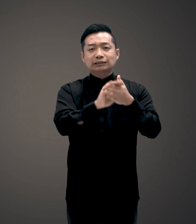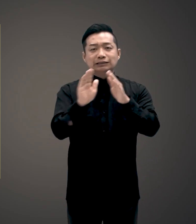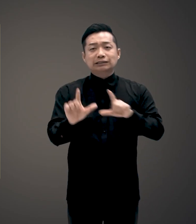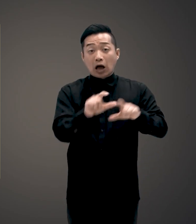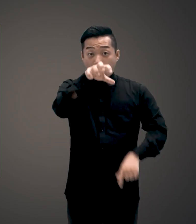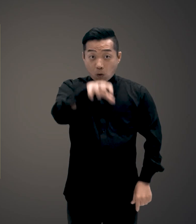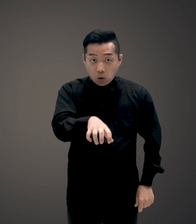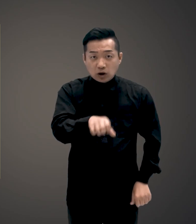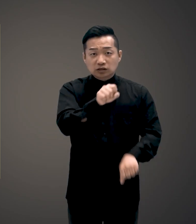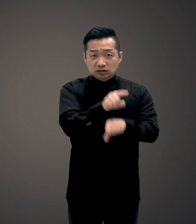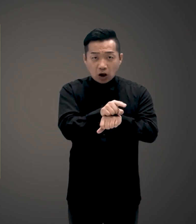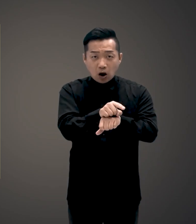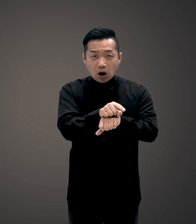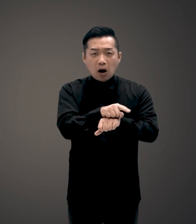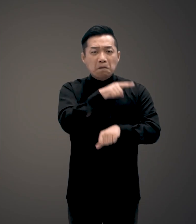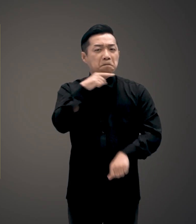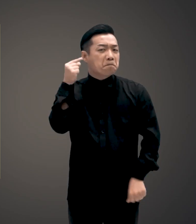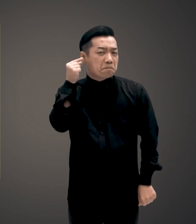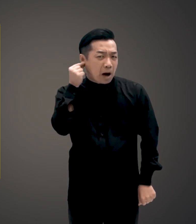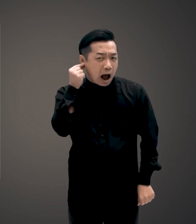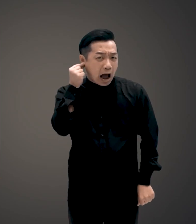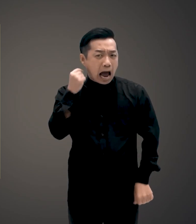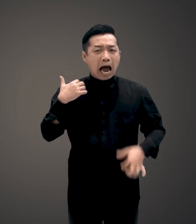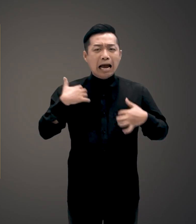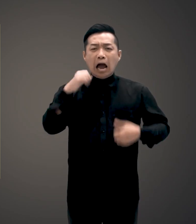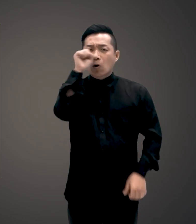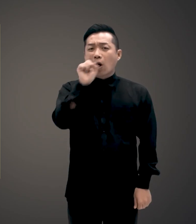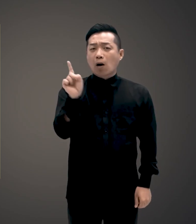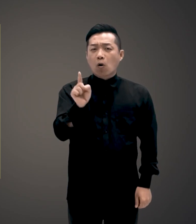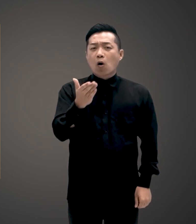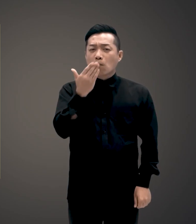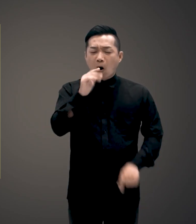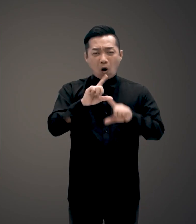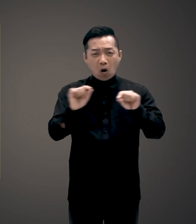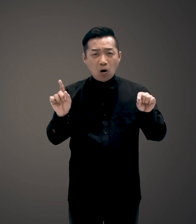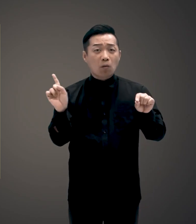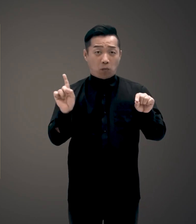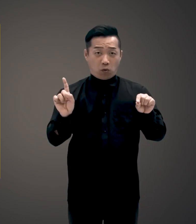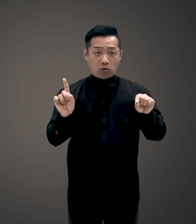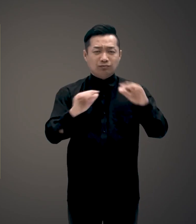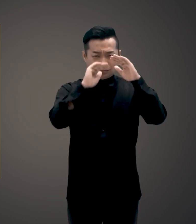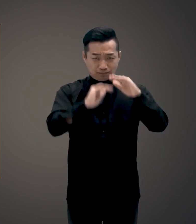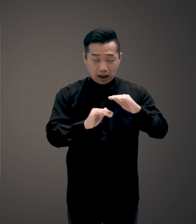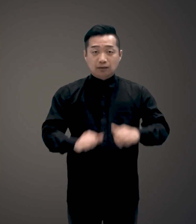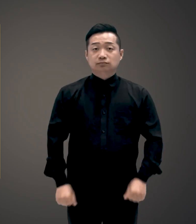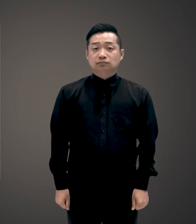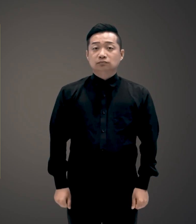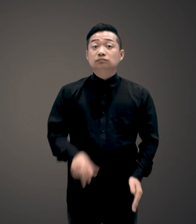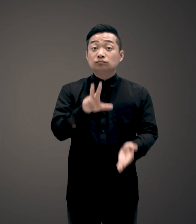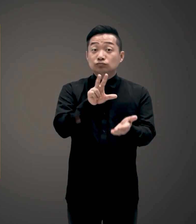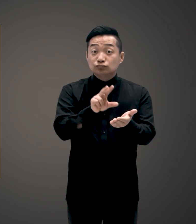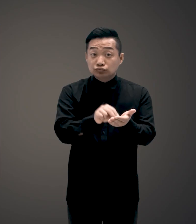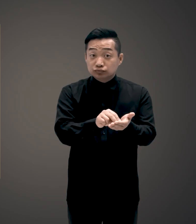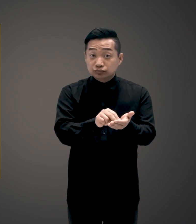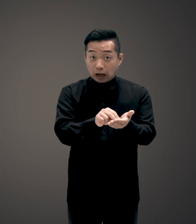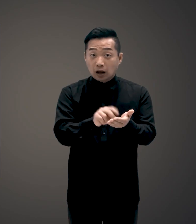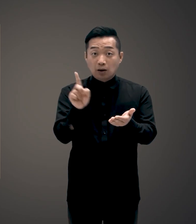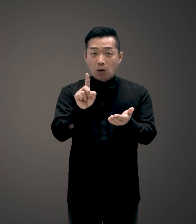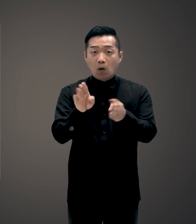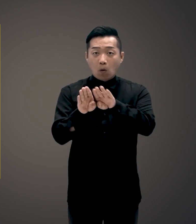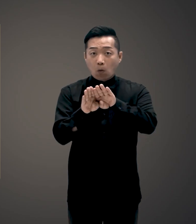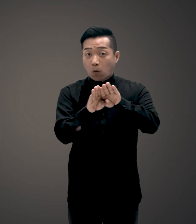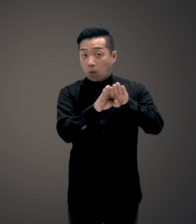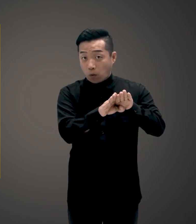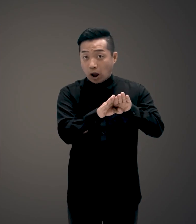사는 곳, 성격, 혈액형의 게임 취향, 식성까지. 그런데 문제는 그와 동시에 내가